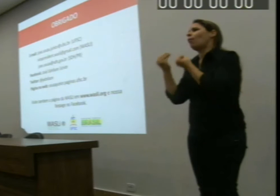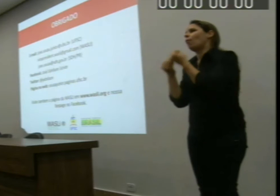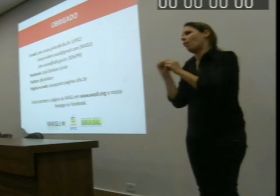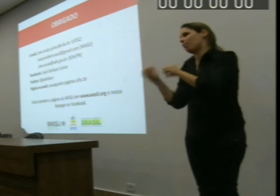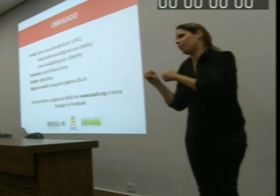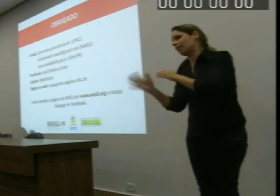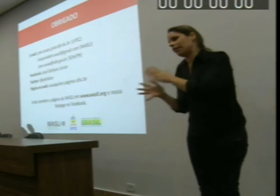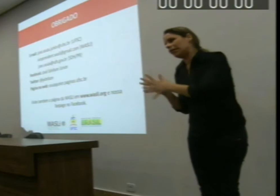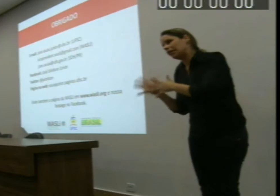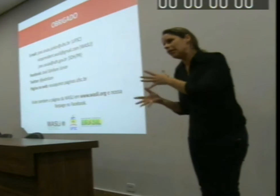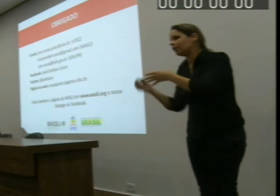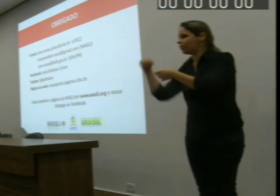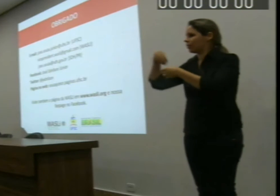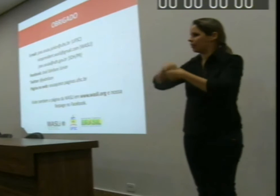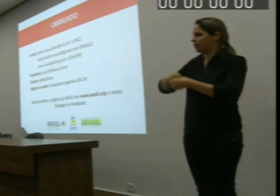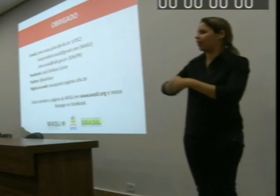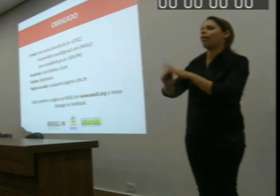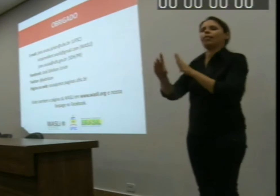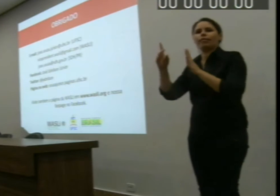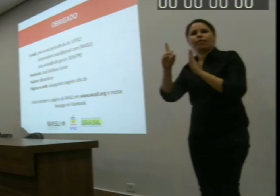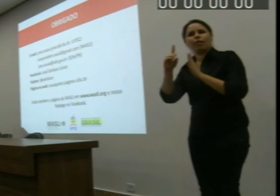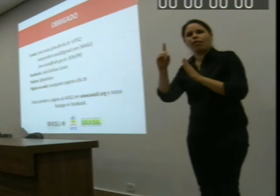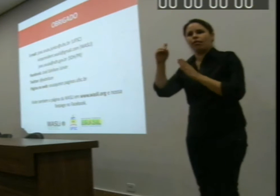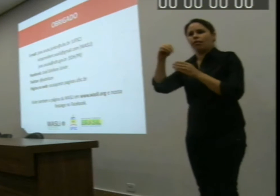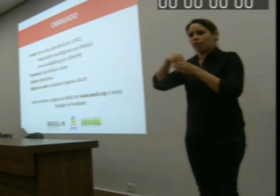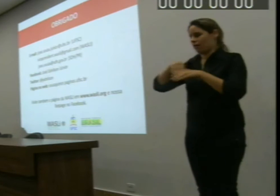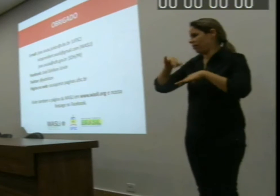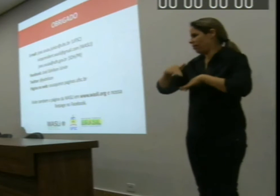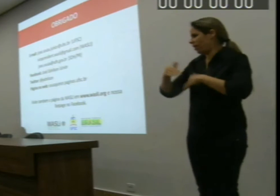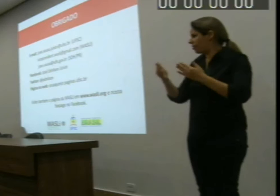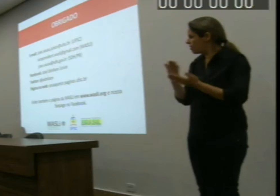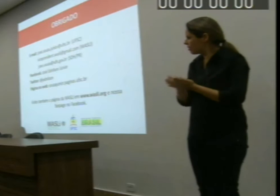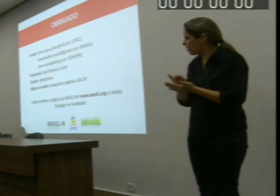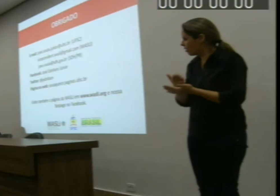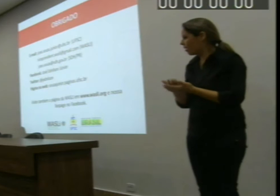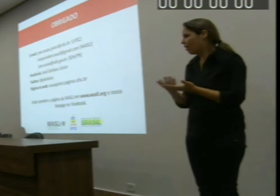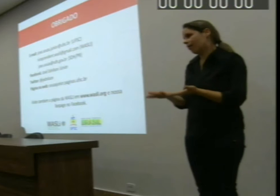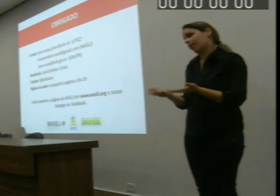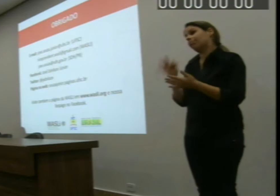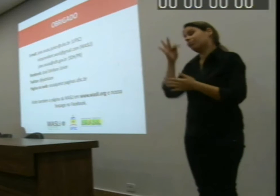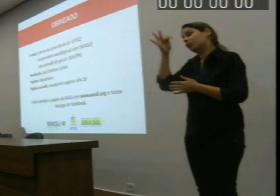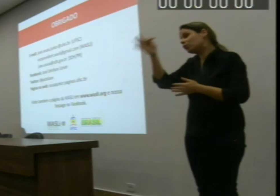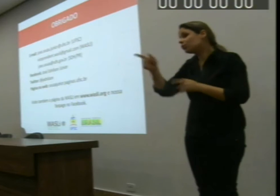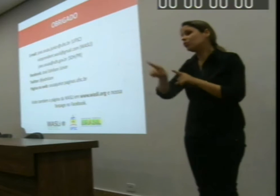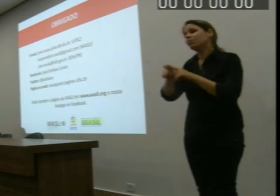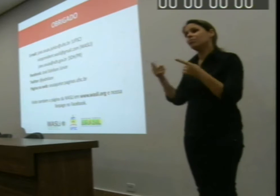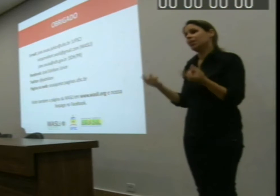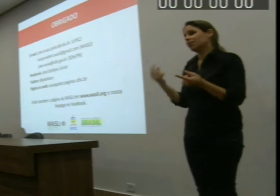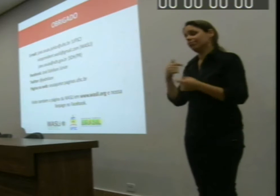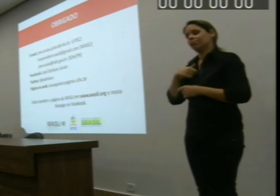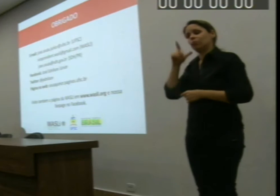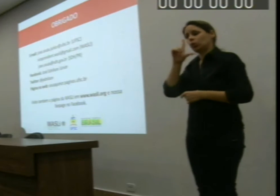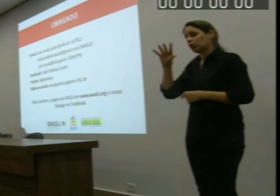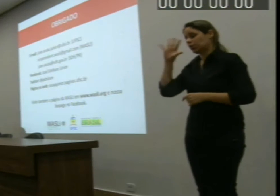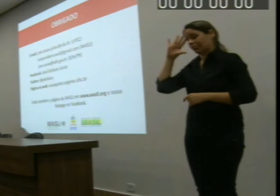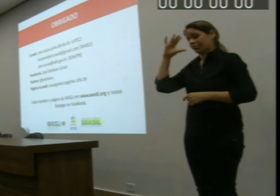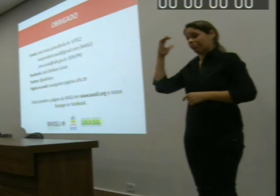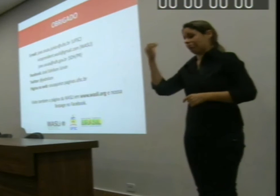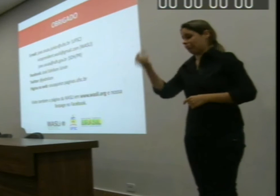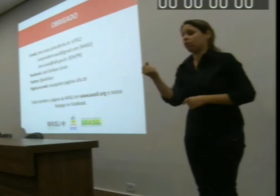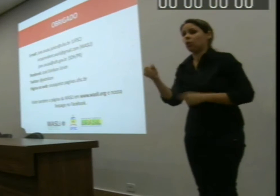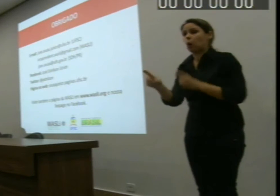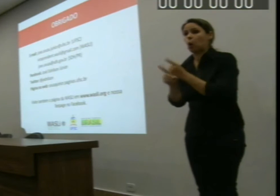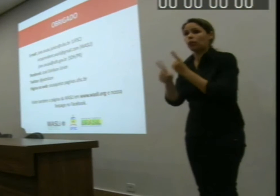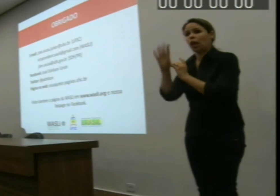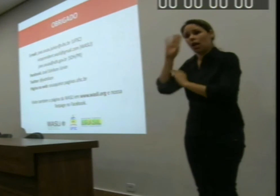língua de sinais como como disciplina para as crianças ouvintes então eu entendi mas eu não vejo solução pro seu caso porque eu acho que o que você